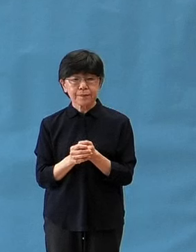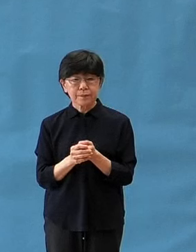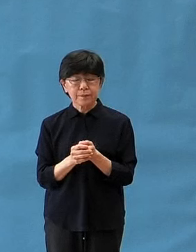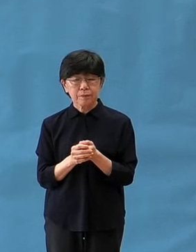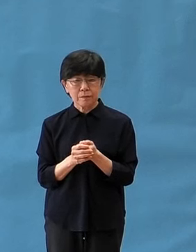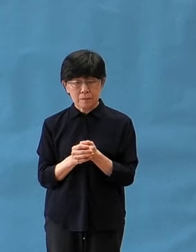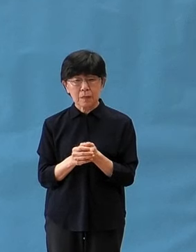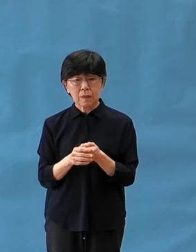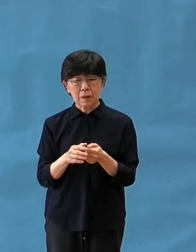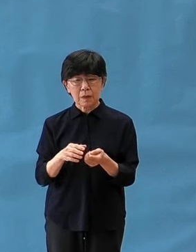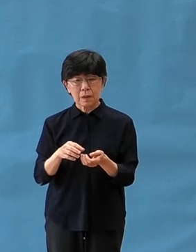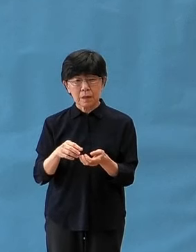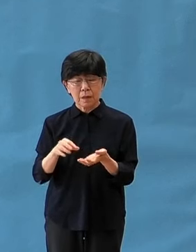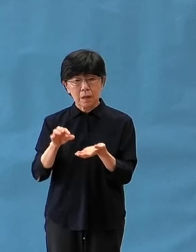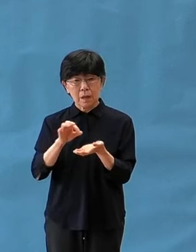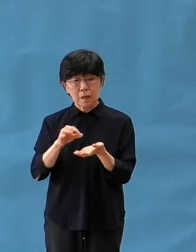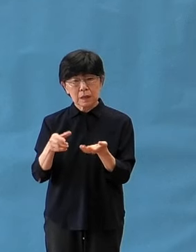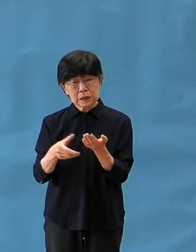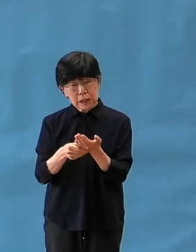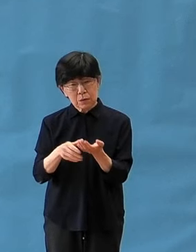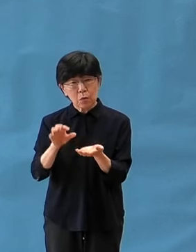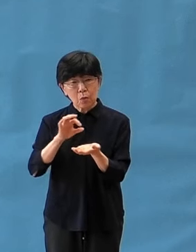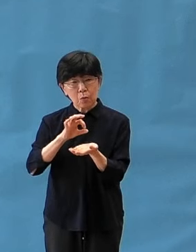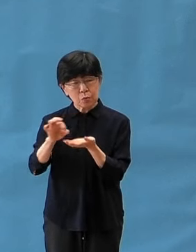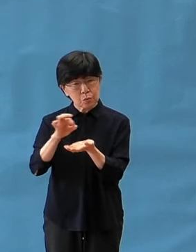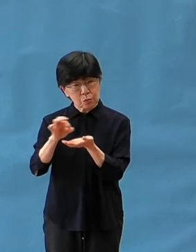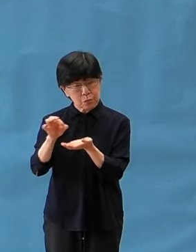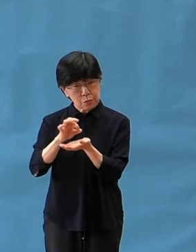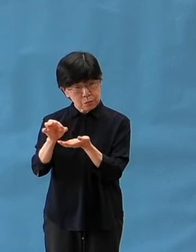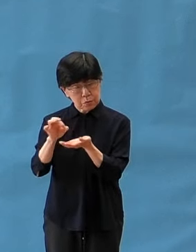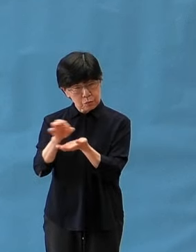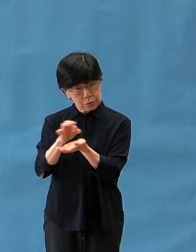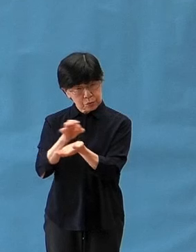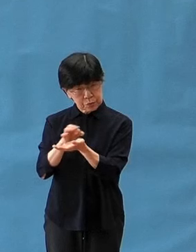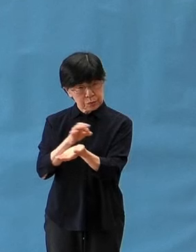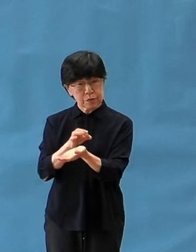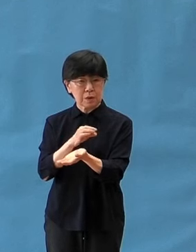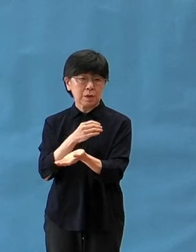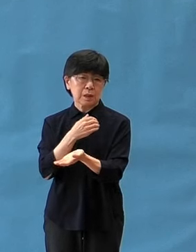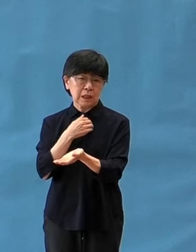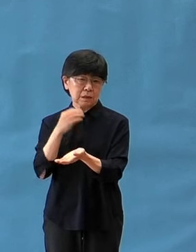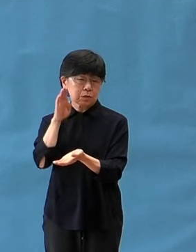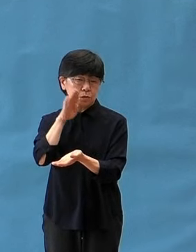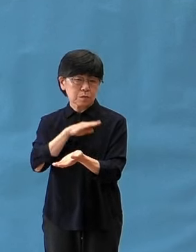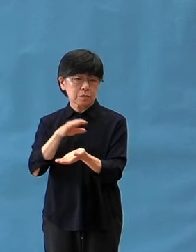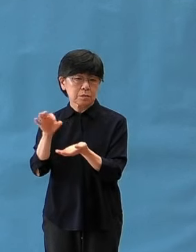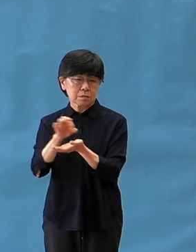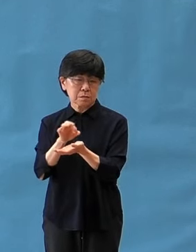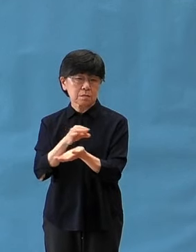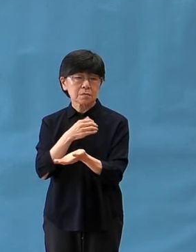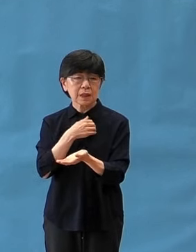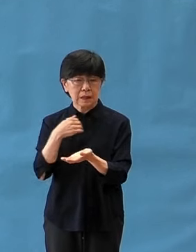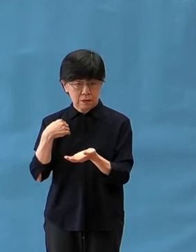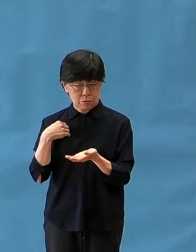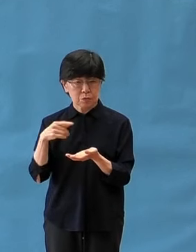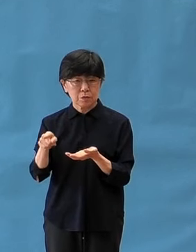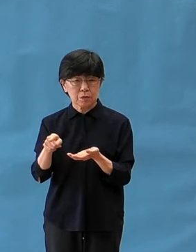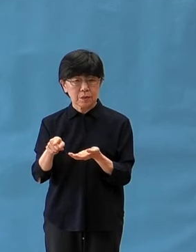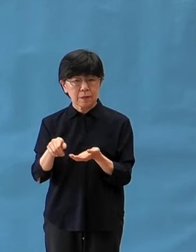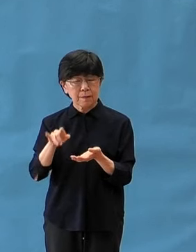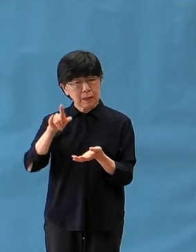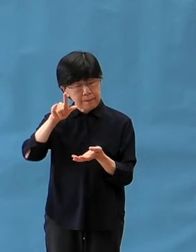ているというふうに伺っておりますけれども、まだあのこの1便をもって、1チャーターをもって、この、